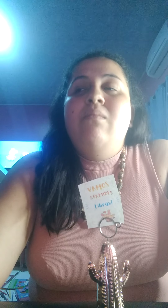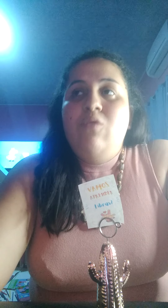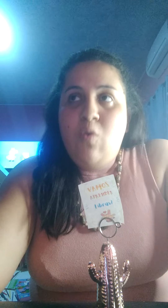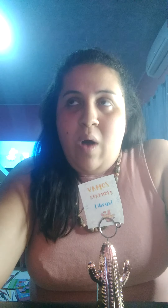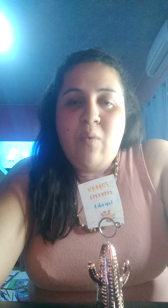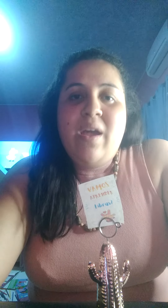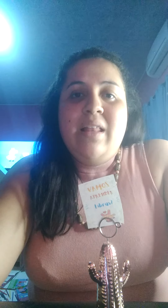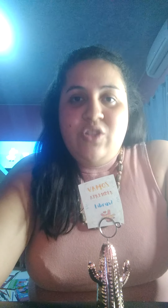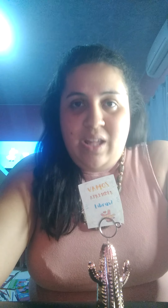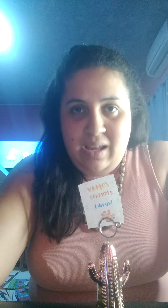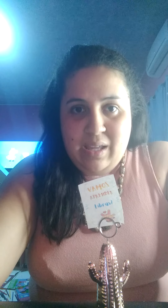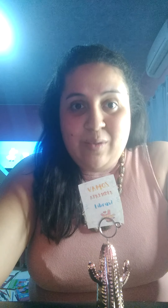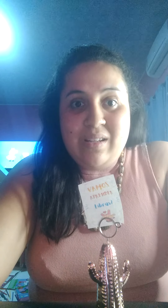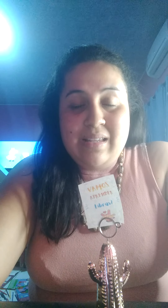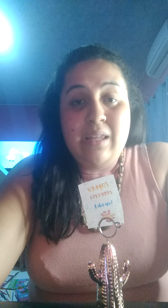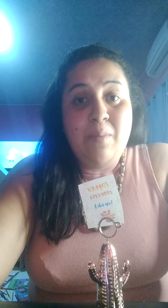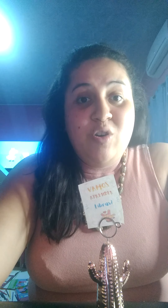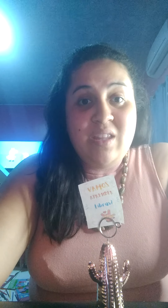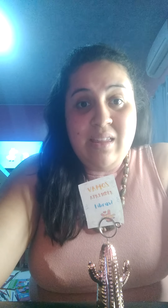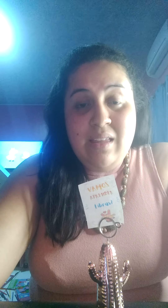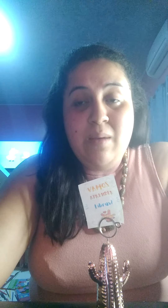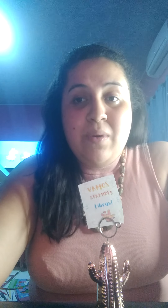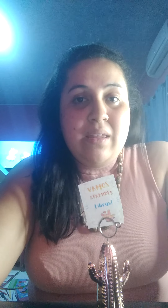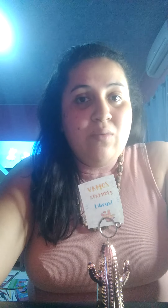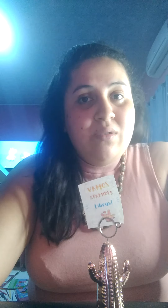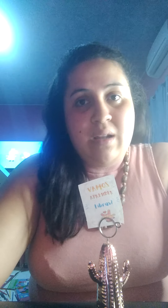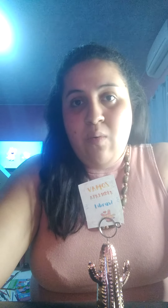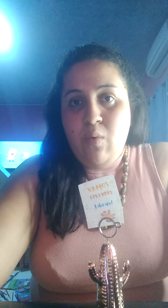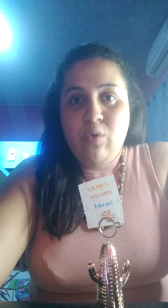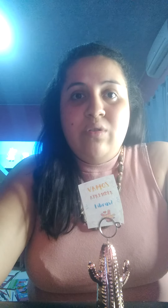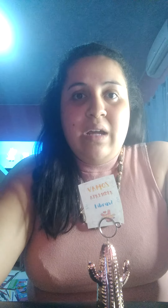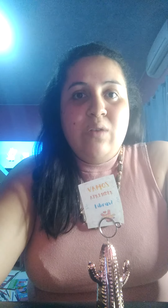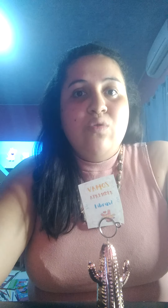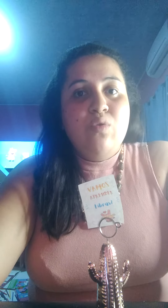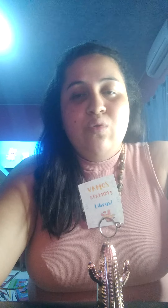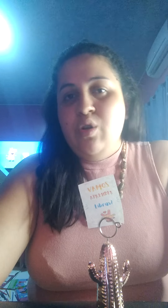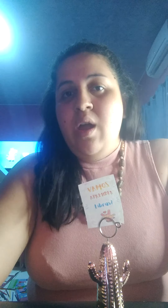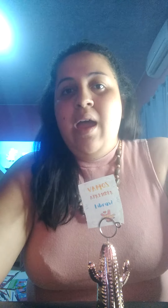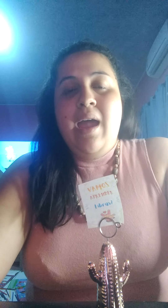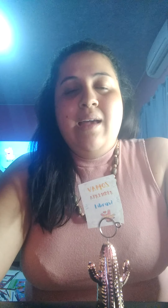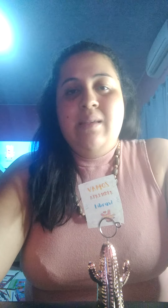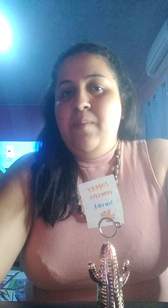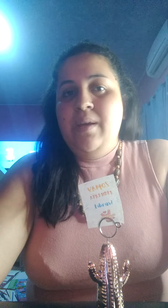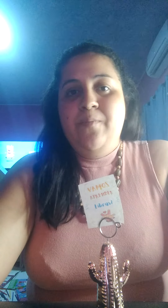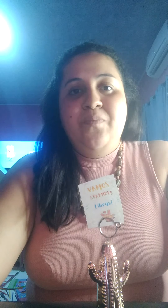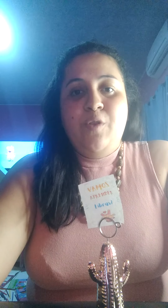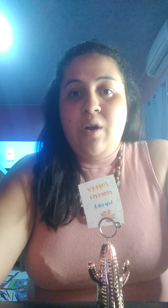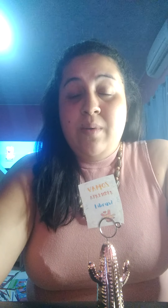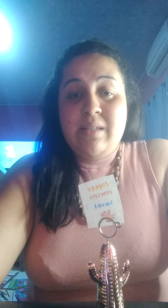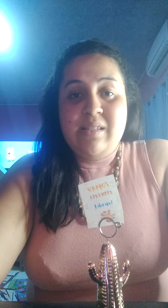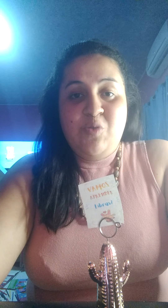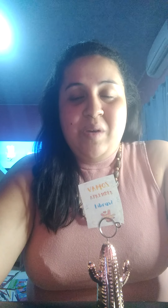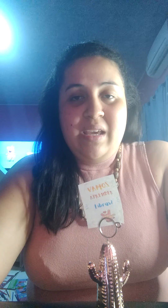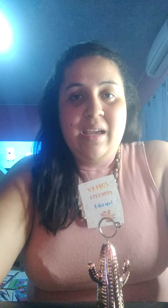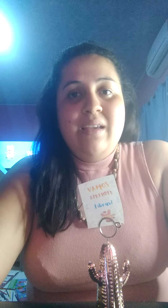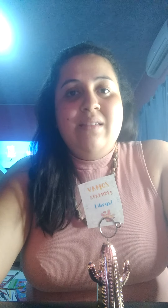no qual ele está indo, tá certo? Ele pode até entender, porque tem um sinal ou outro, né? Que os surdos sempre trocam essas experiências